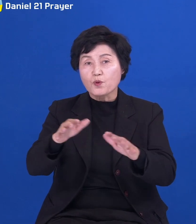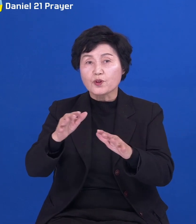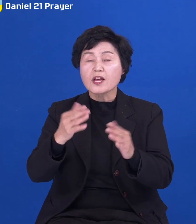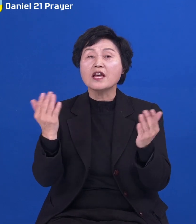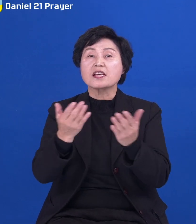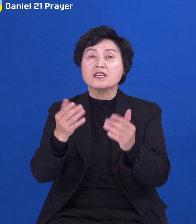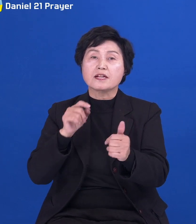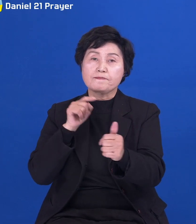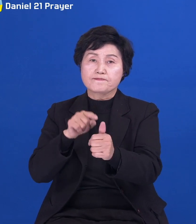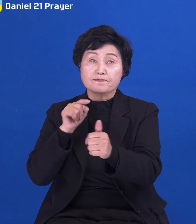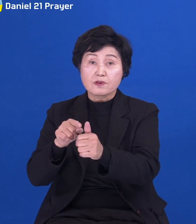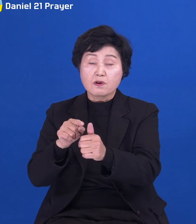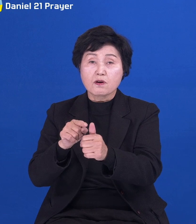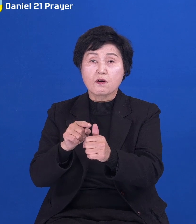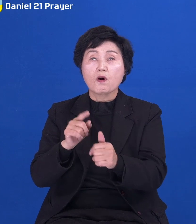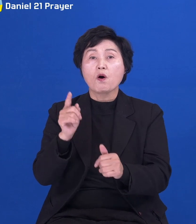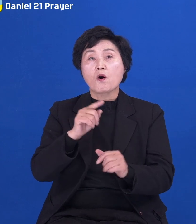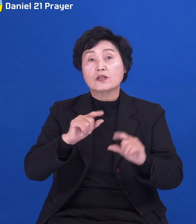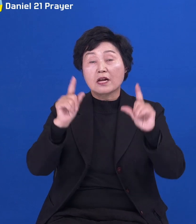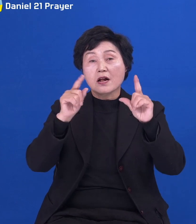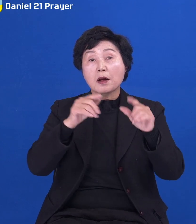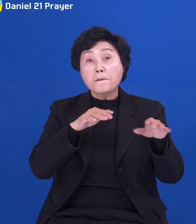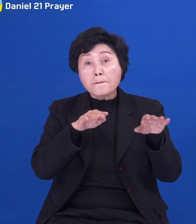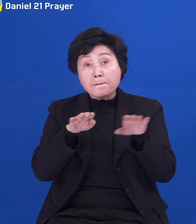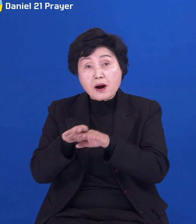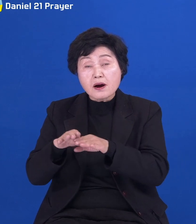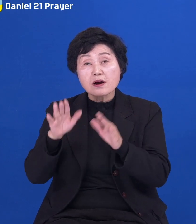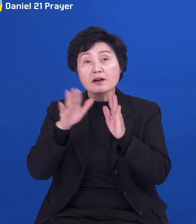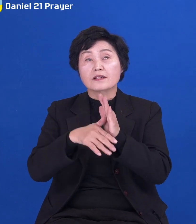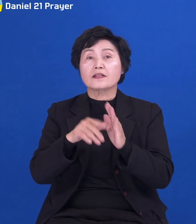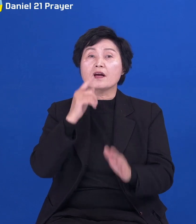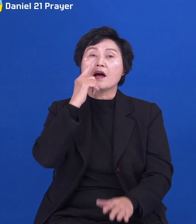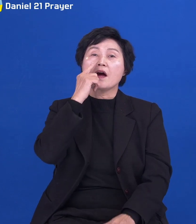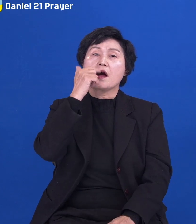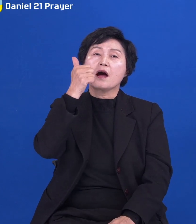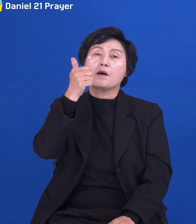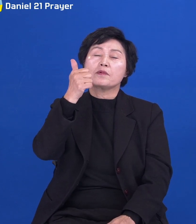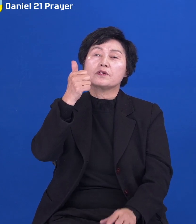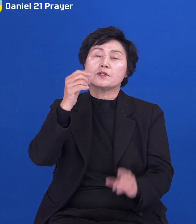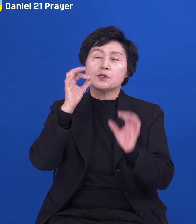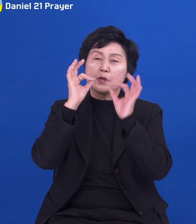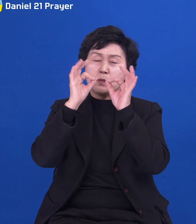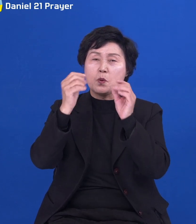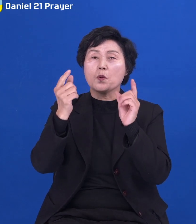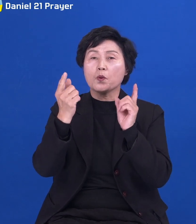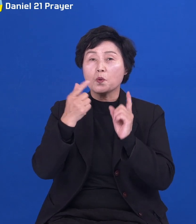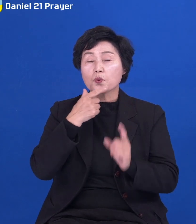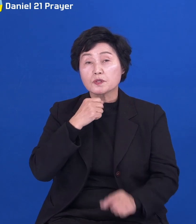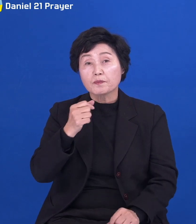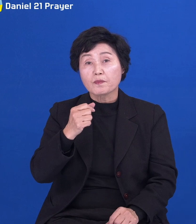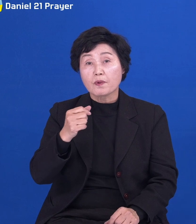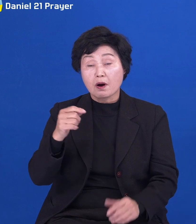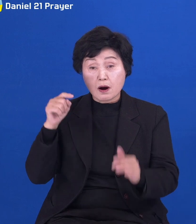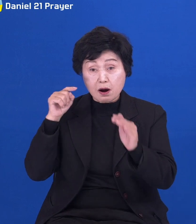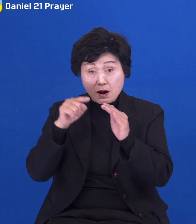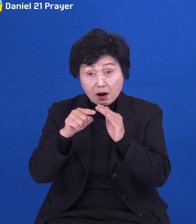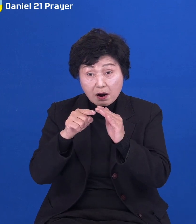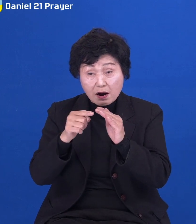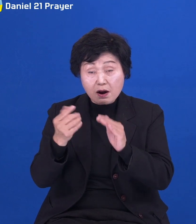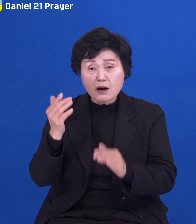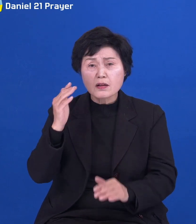제가 방학이 돼서 학원에 다닐 때였어요. 방학이 돼서 아버지를 찾아갔어요. 아버지를 찾아가서 기숙사 문을